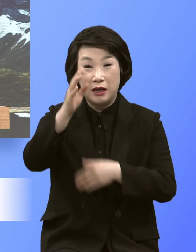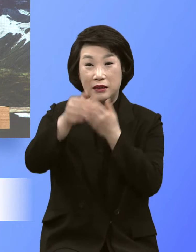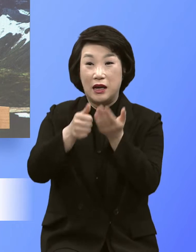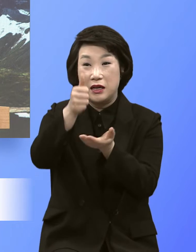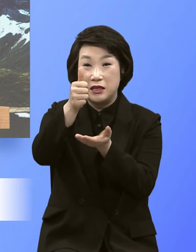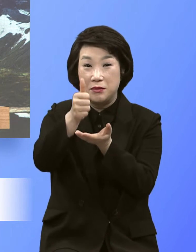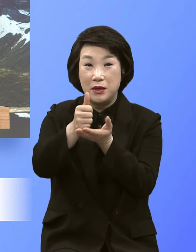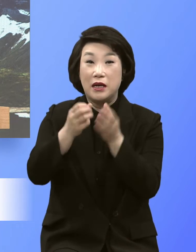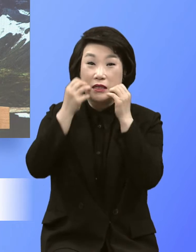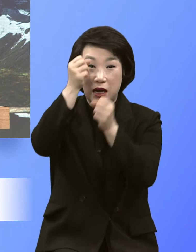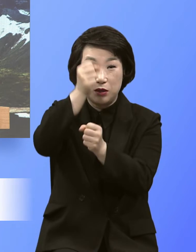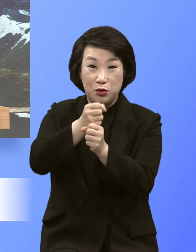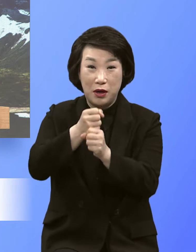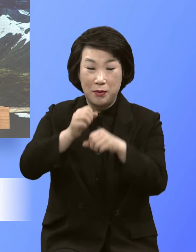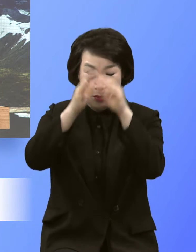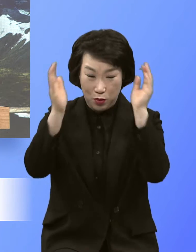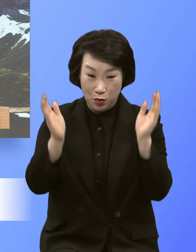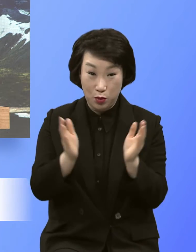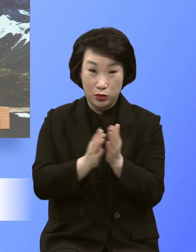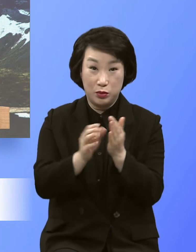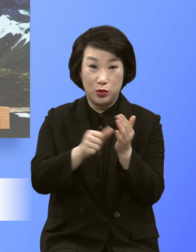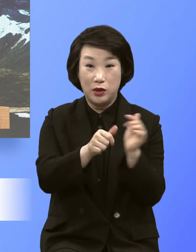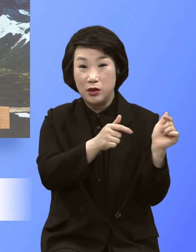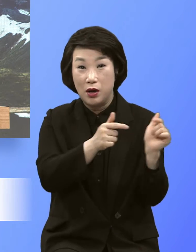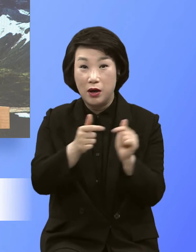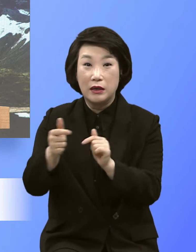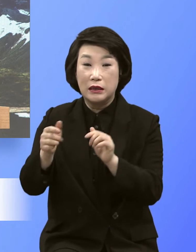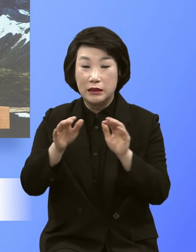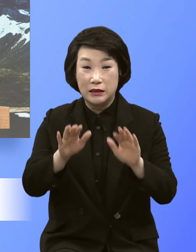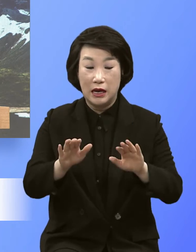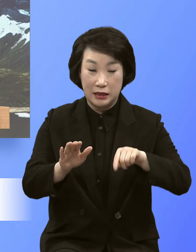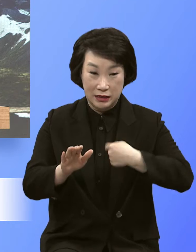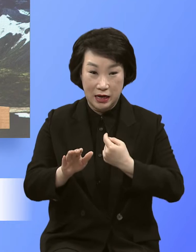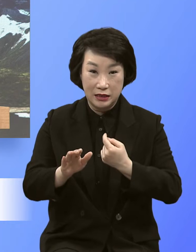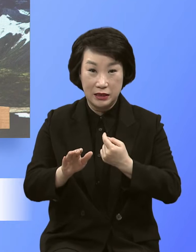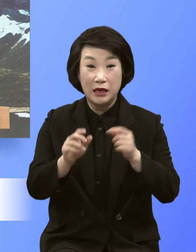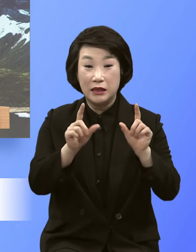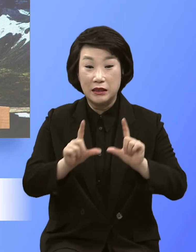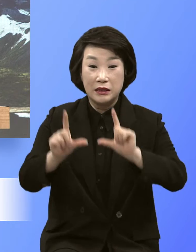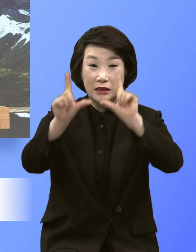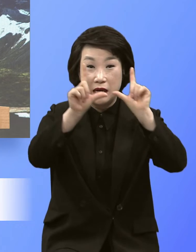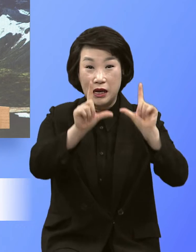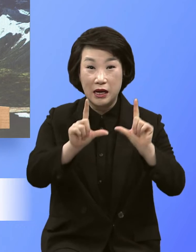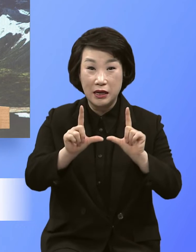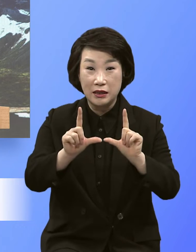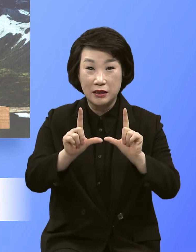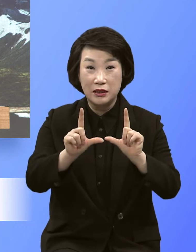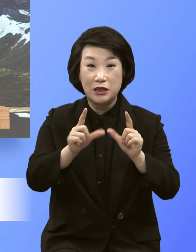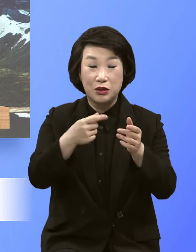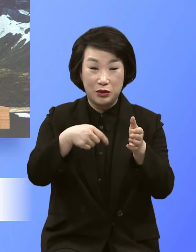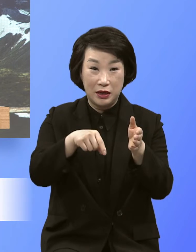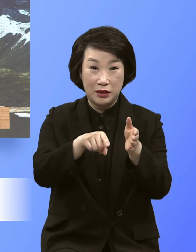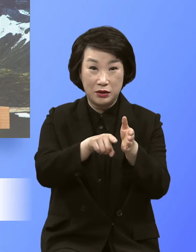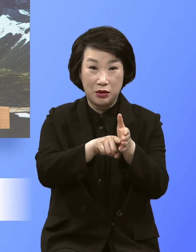하나님이 창조한 모든 만물은 자신이 살기